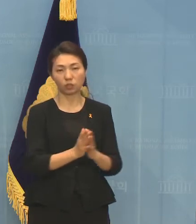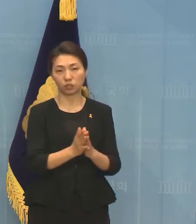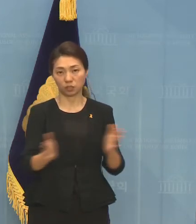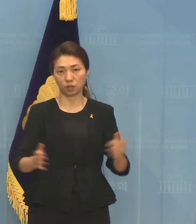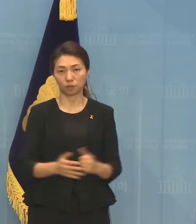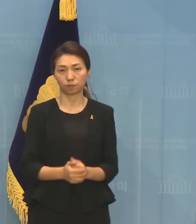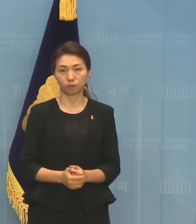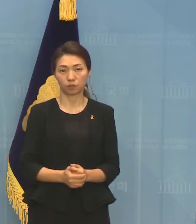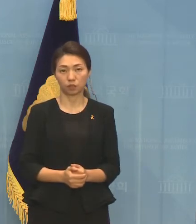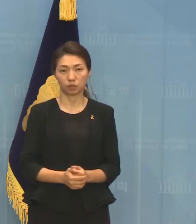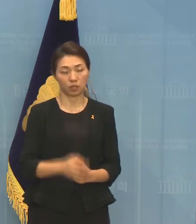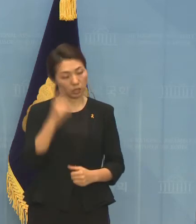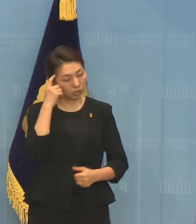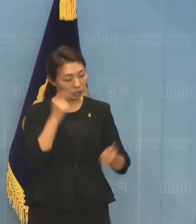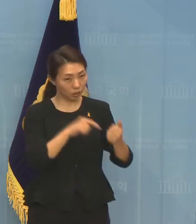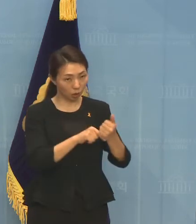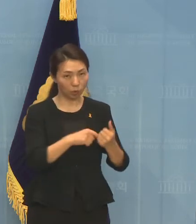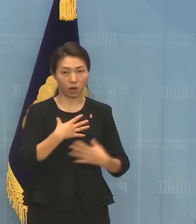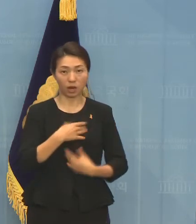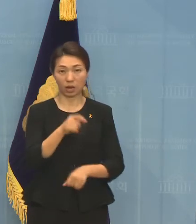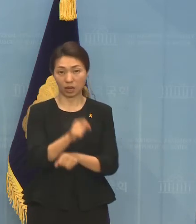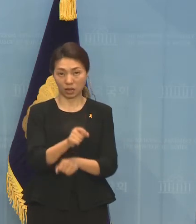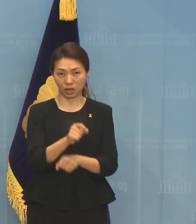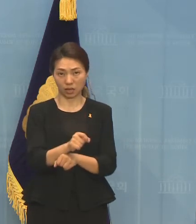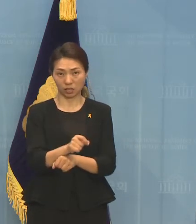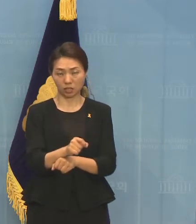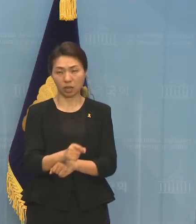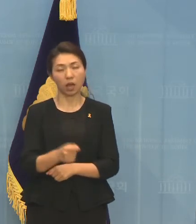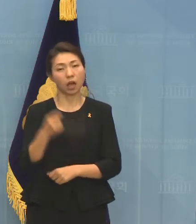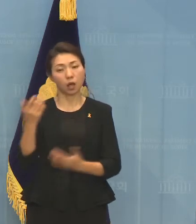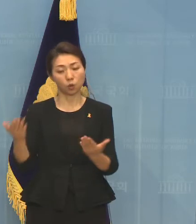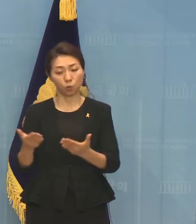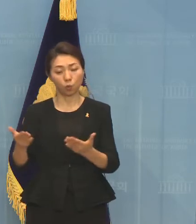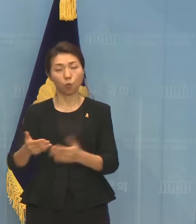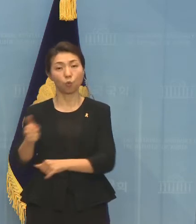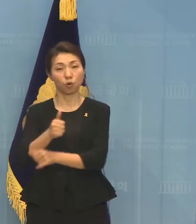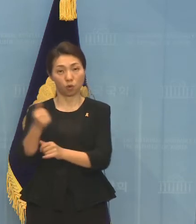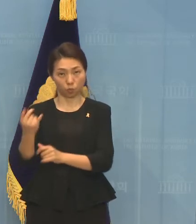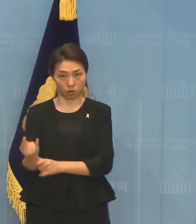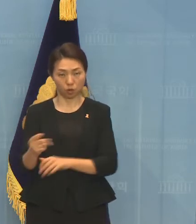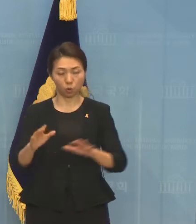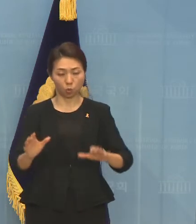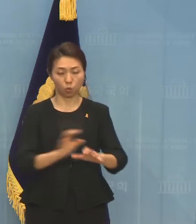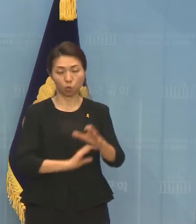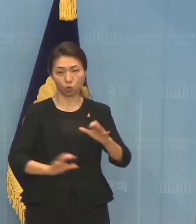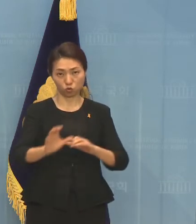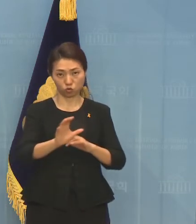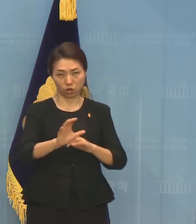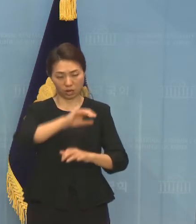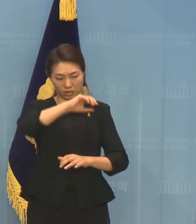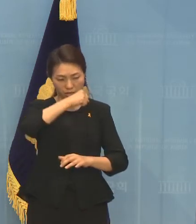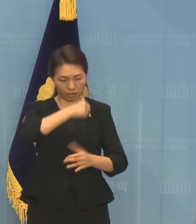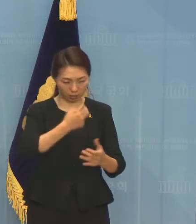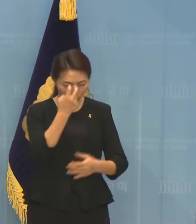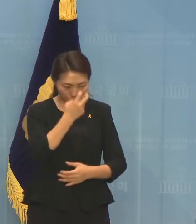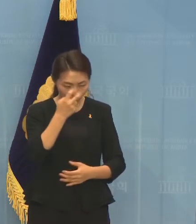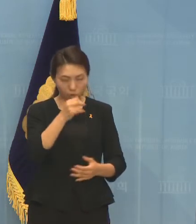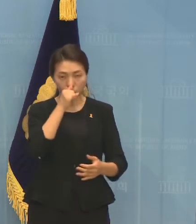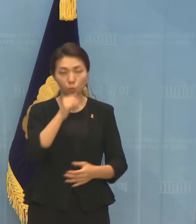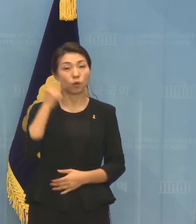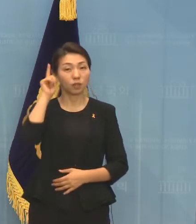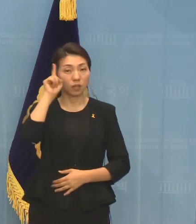가방위, 행안위, 한노위는 오늘 전체 회의 및 소위를 개최하여 추경안을 심사하고 내일은